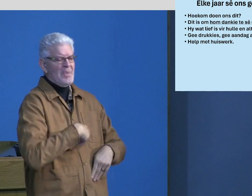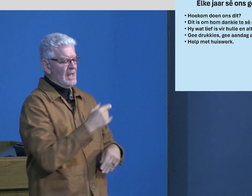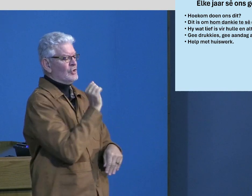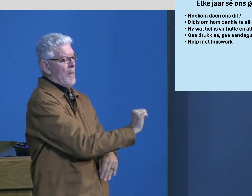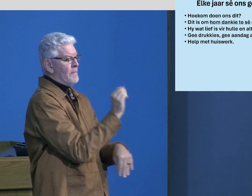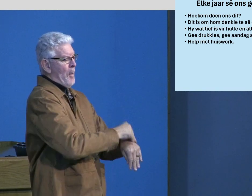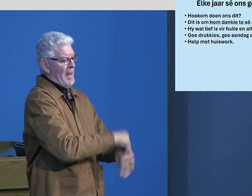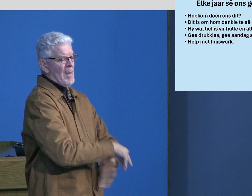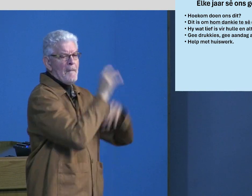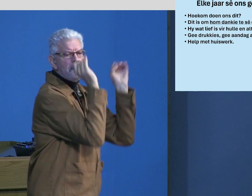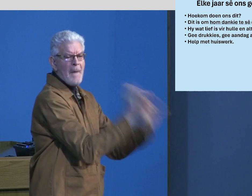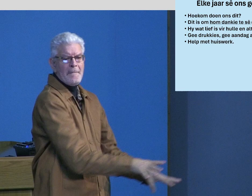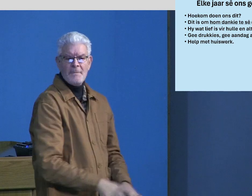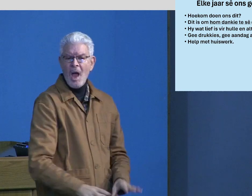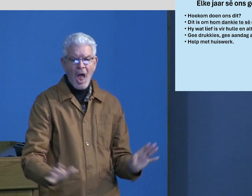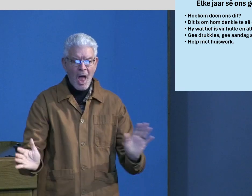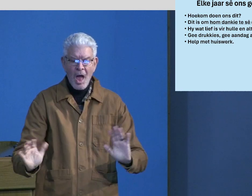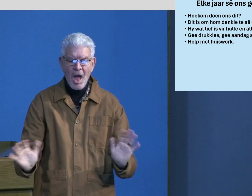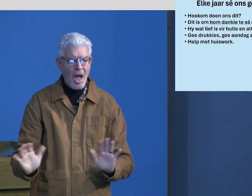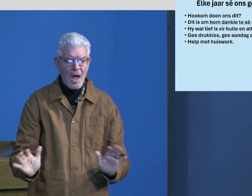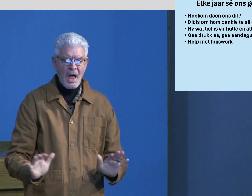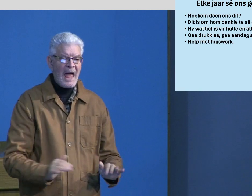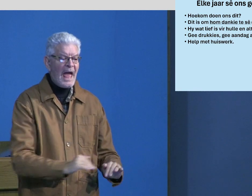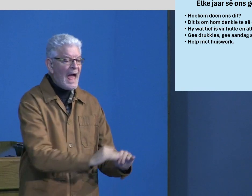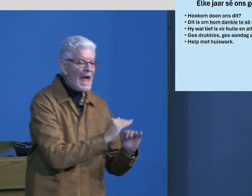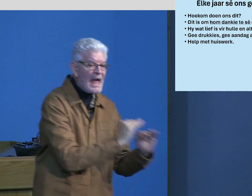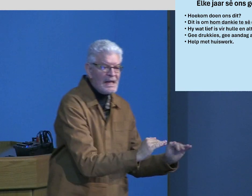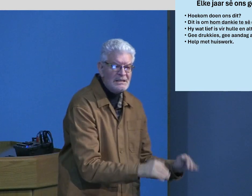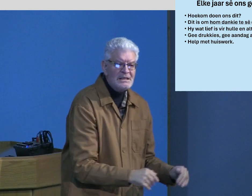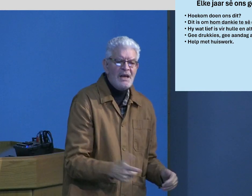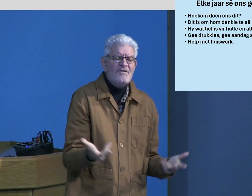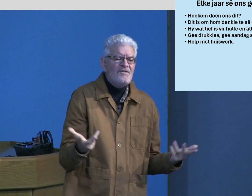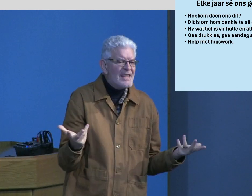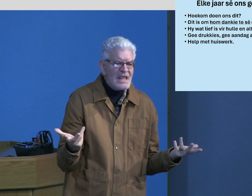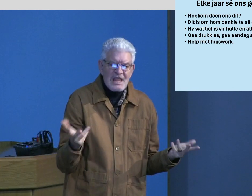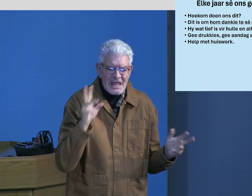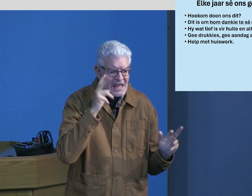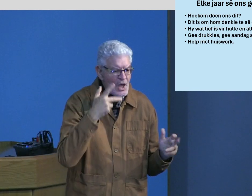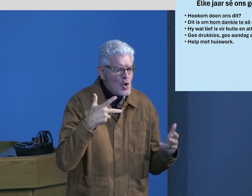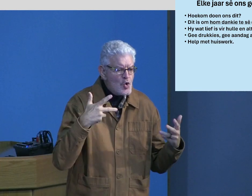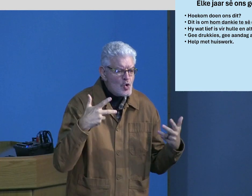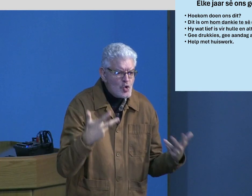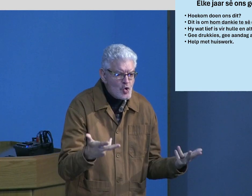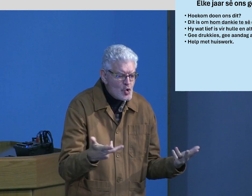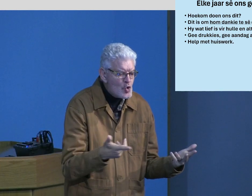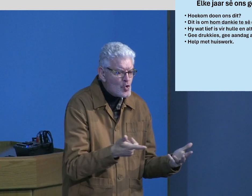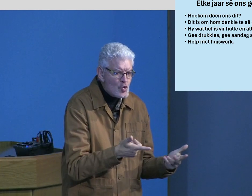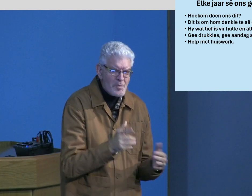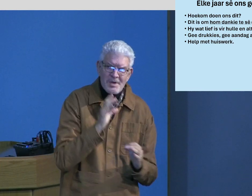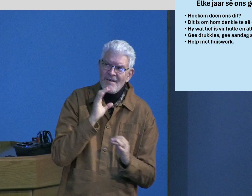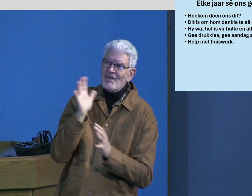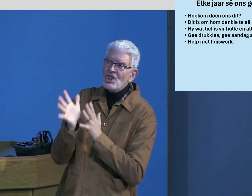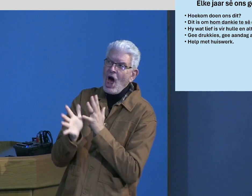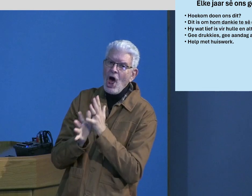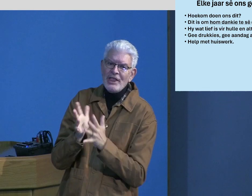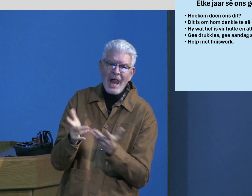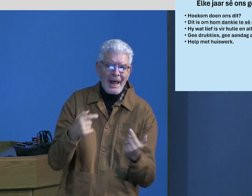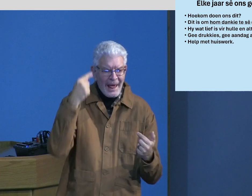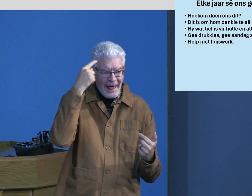Okay, veral as pa nou nog bietjie op my afkom en met my raas, dan voel ek drop net alles. Want